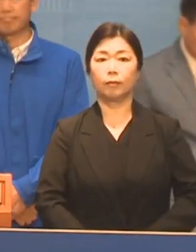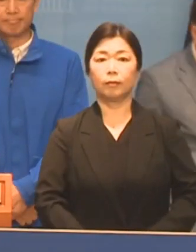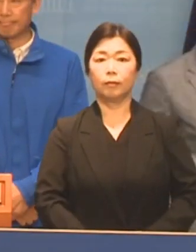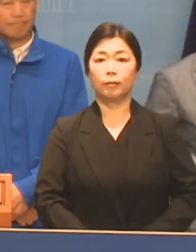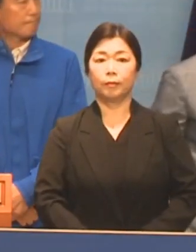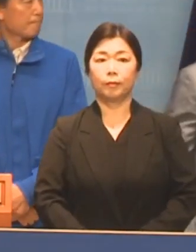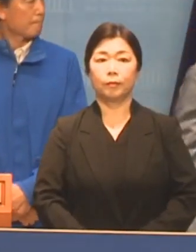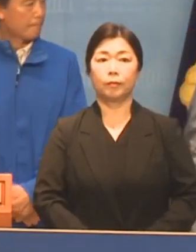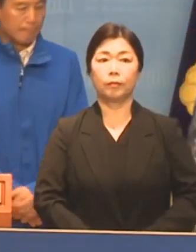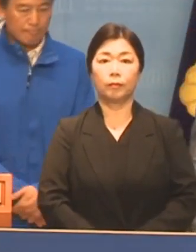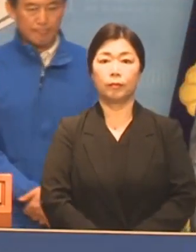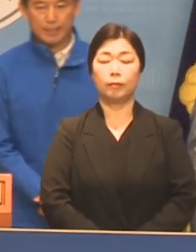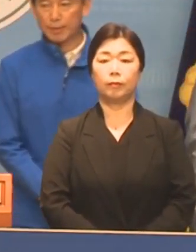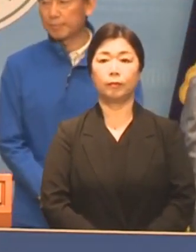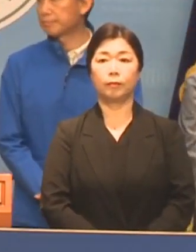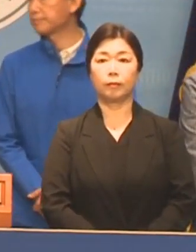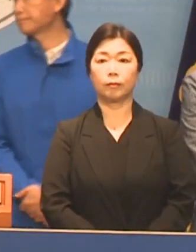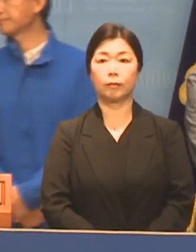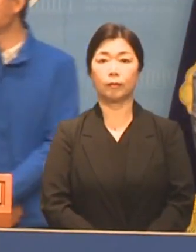네.